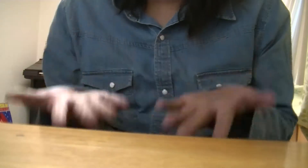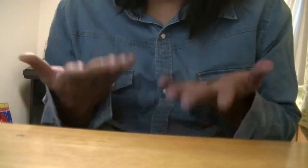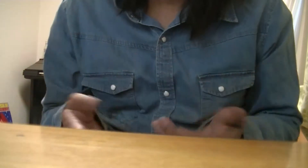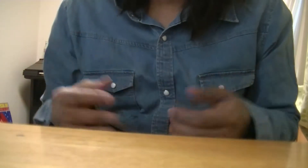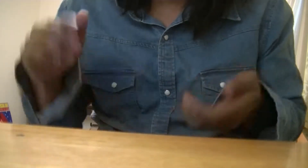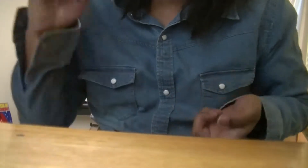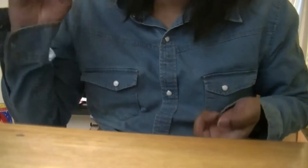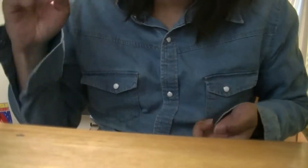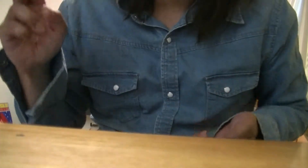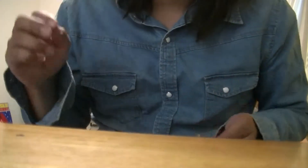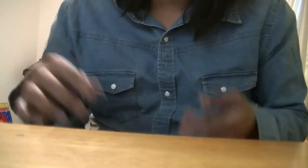に